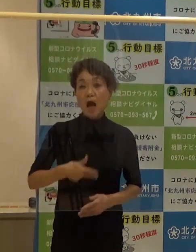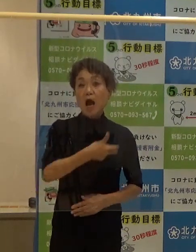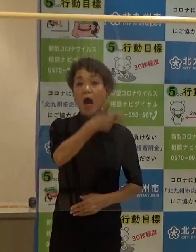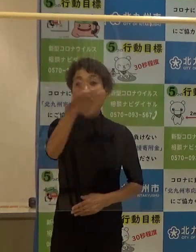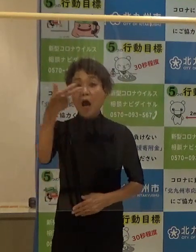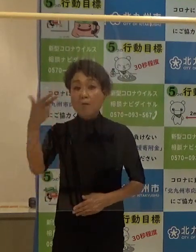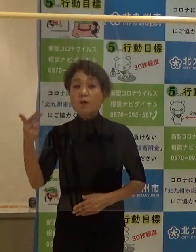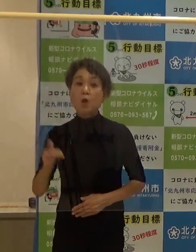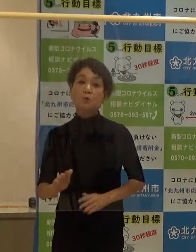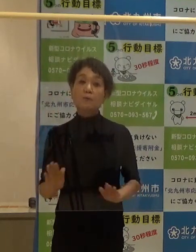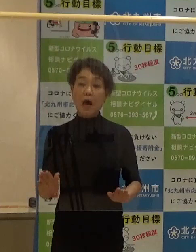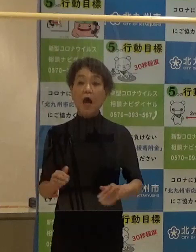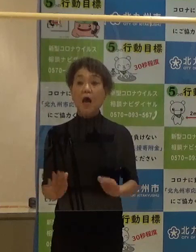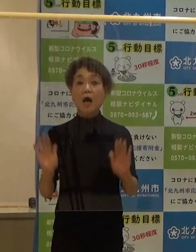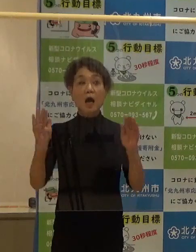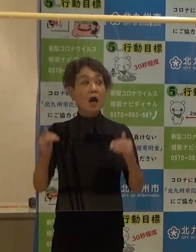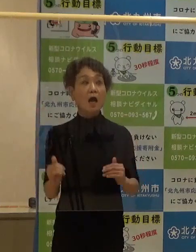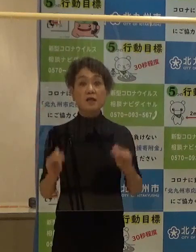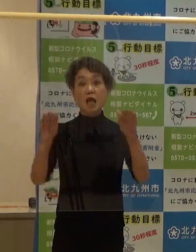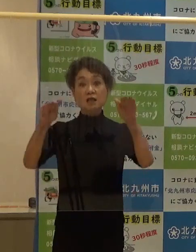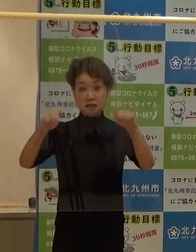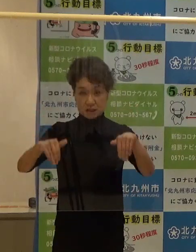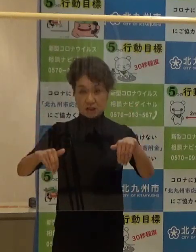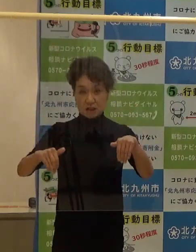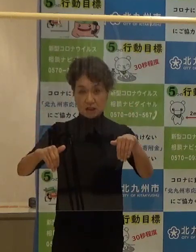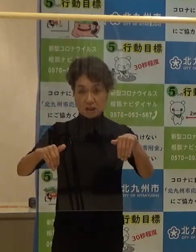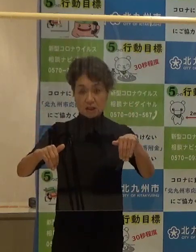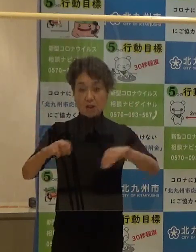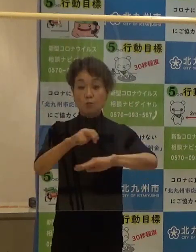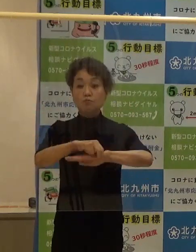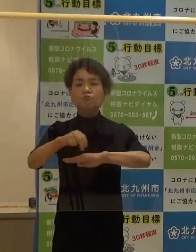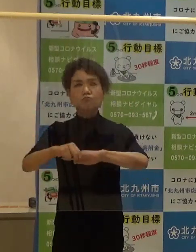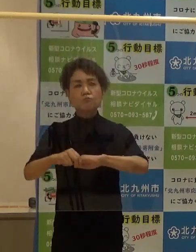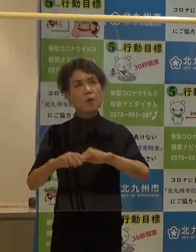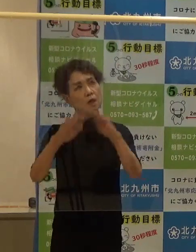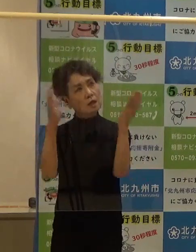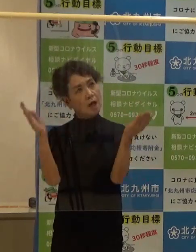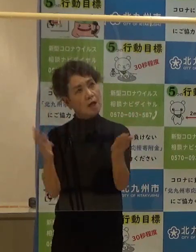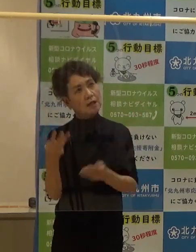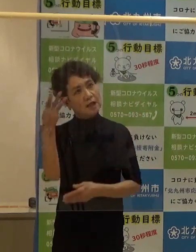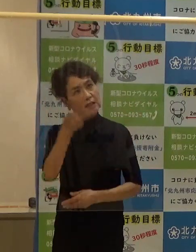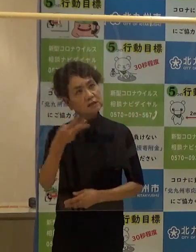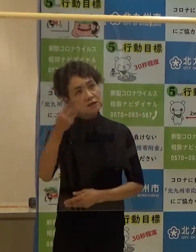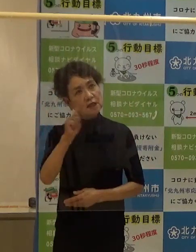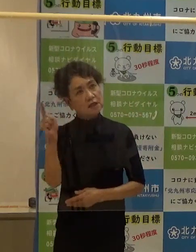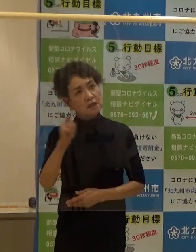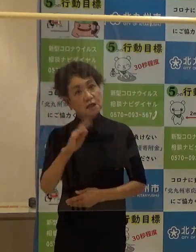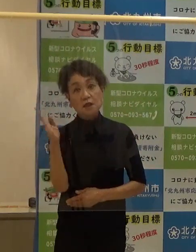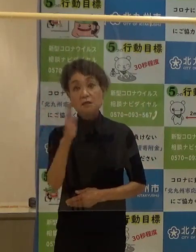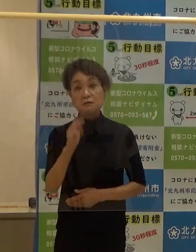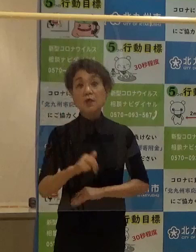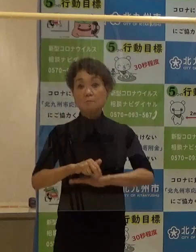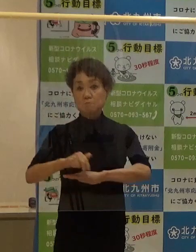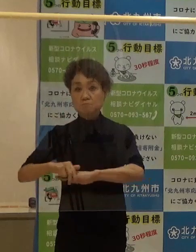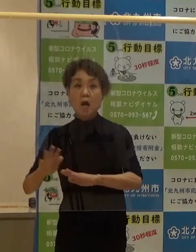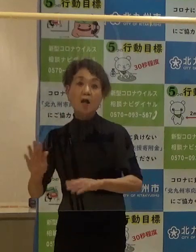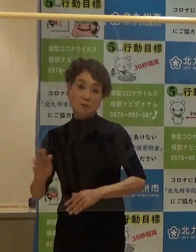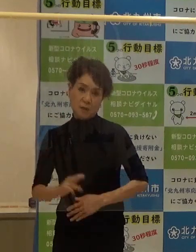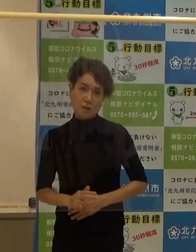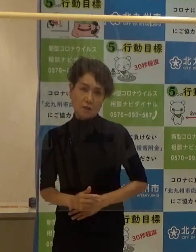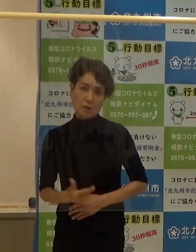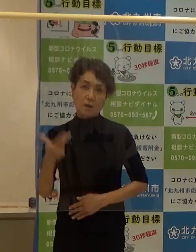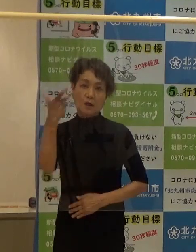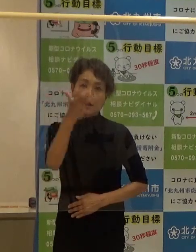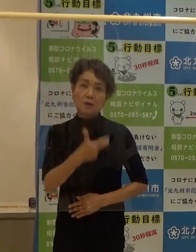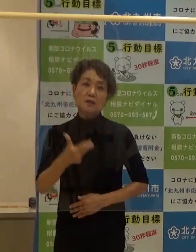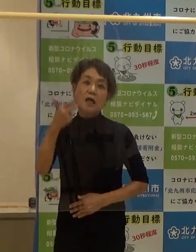やっておりますけれども、中で育っている方は3000人台だと思います。7000ぐらい